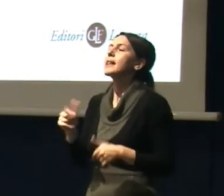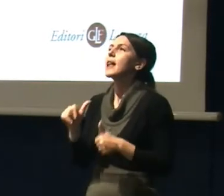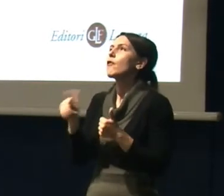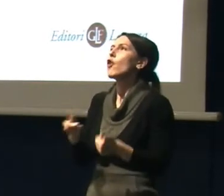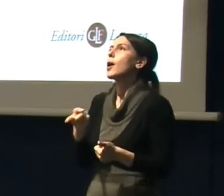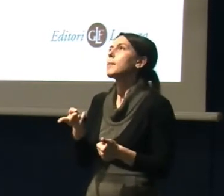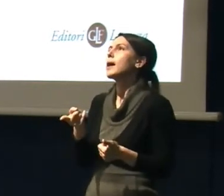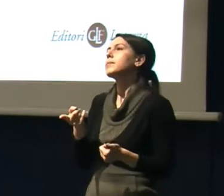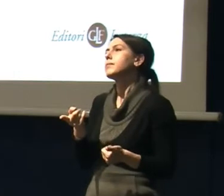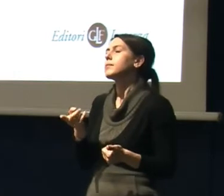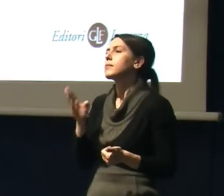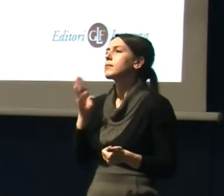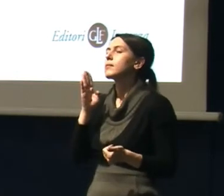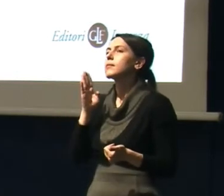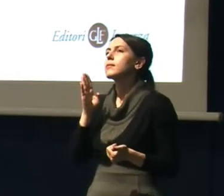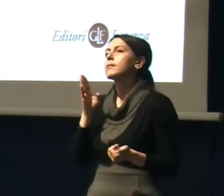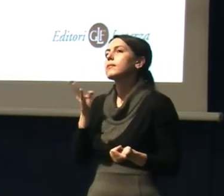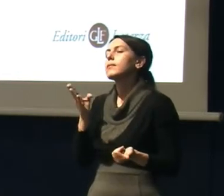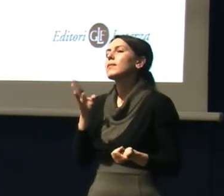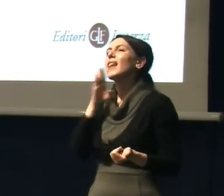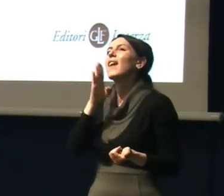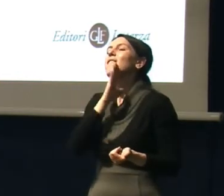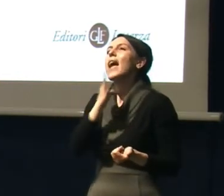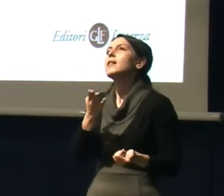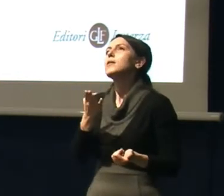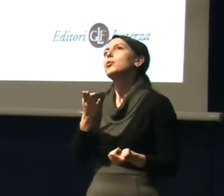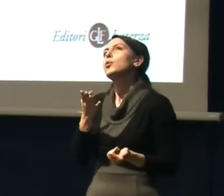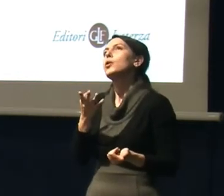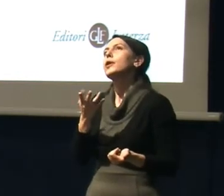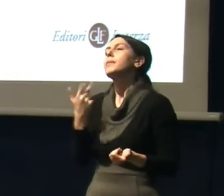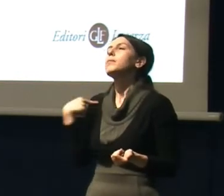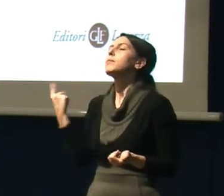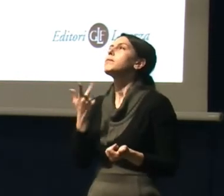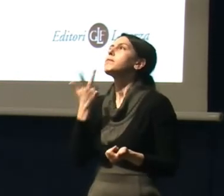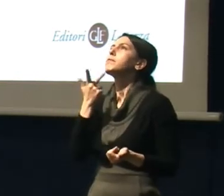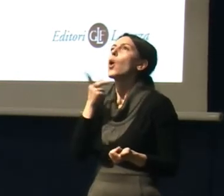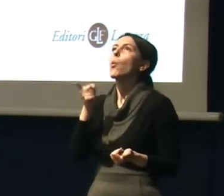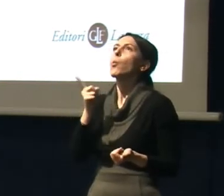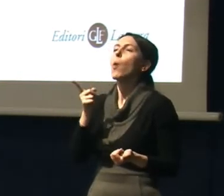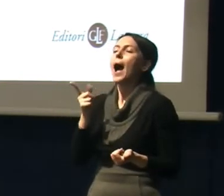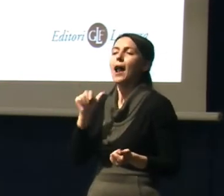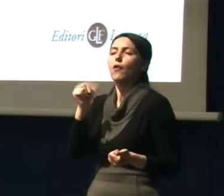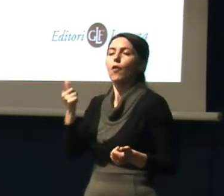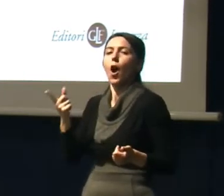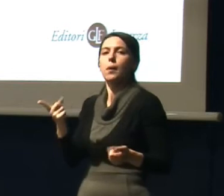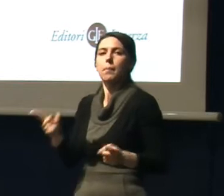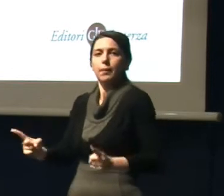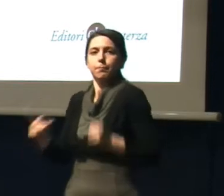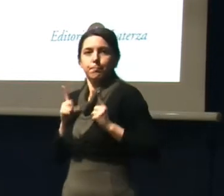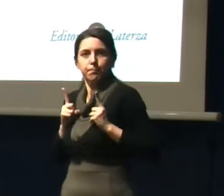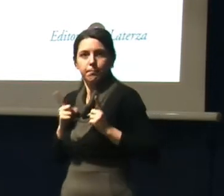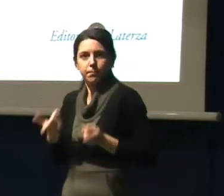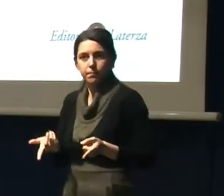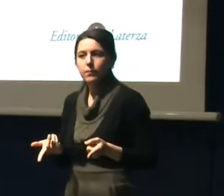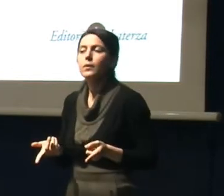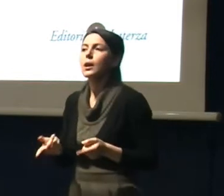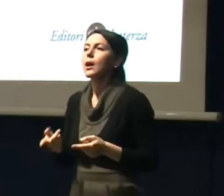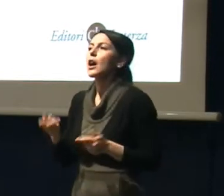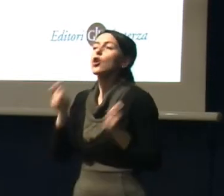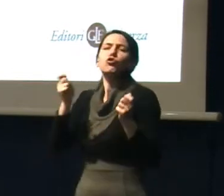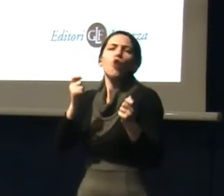da da guardia al portone all'ingresso un po come nei